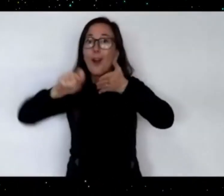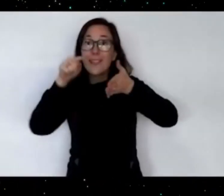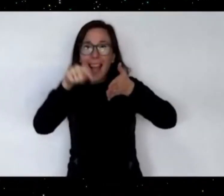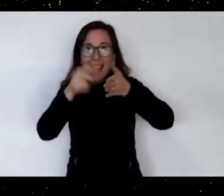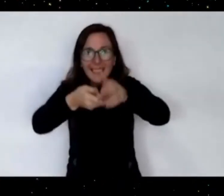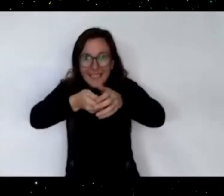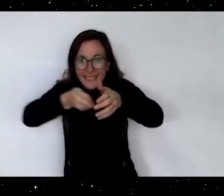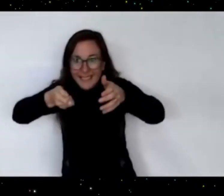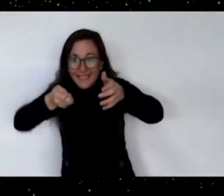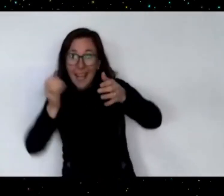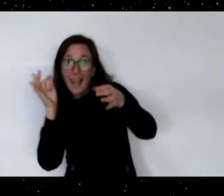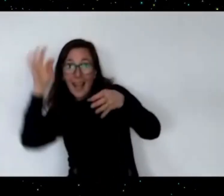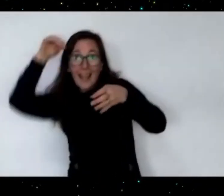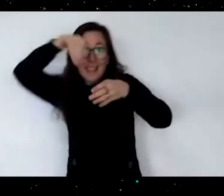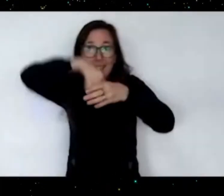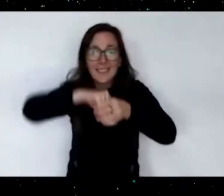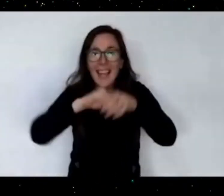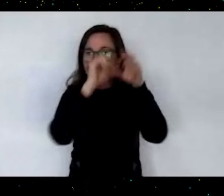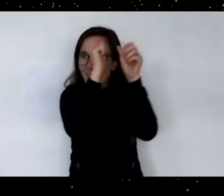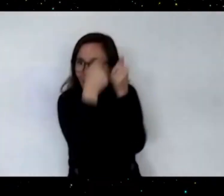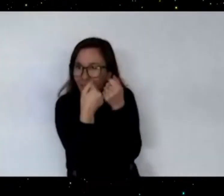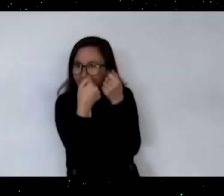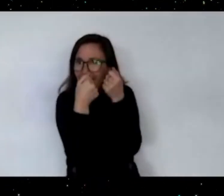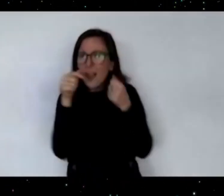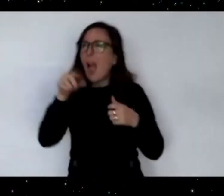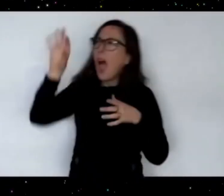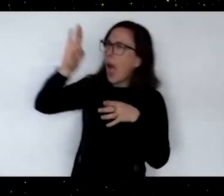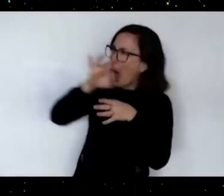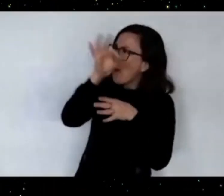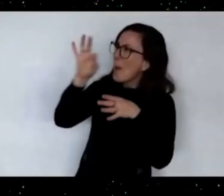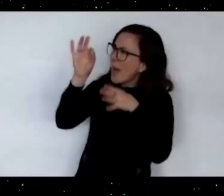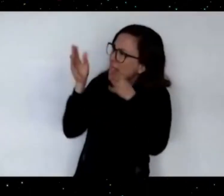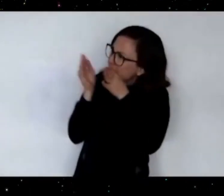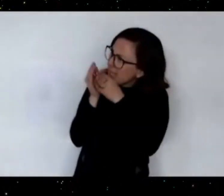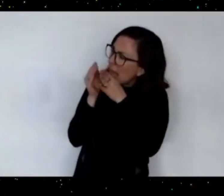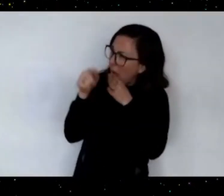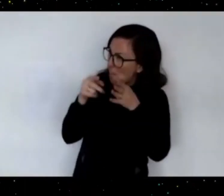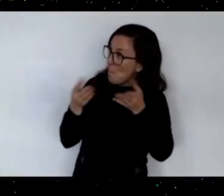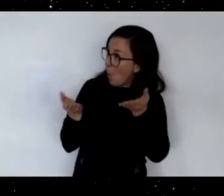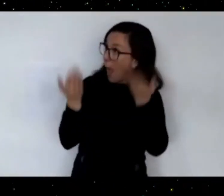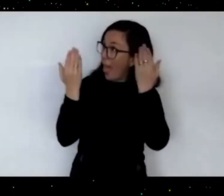¿Entra una abeja en una caja de fósforo?